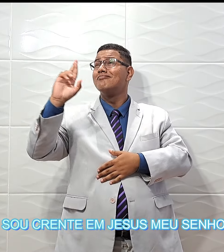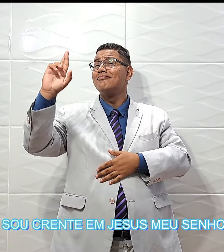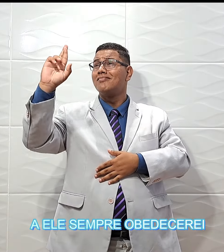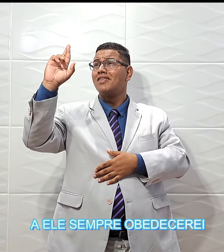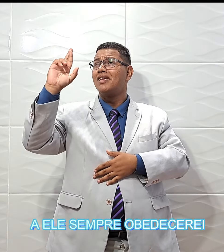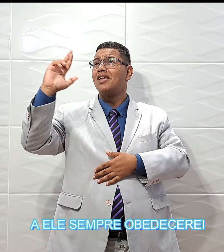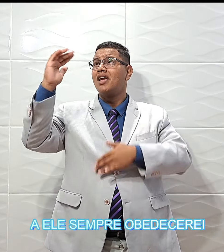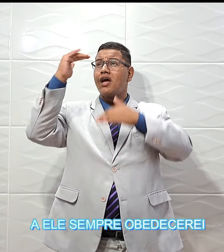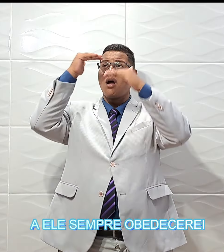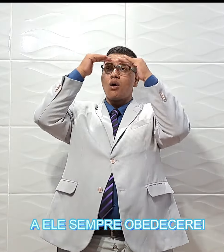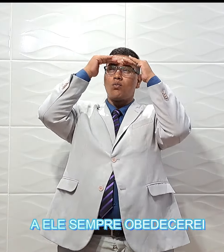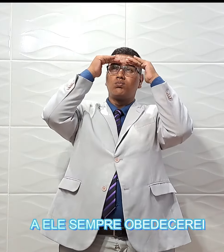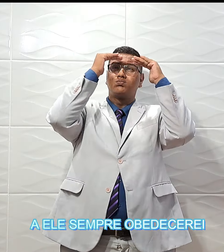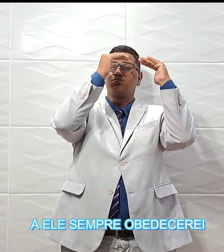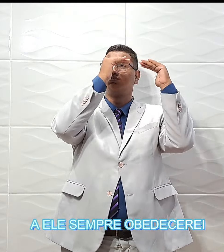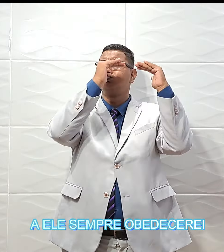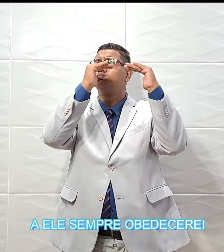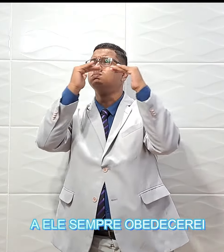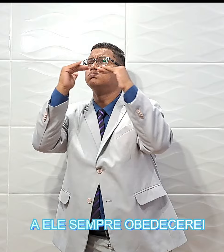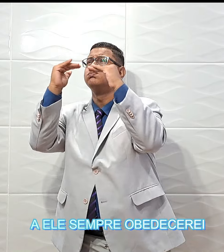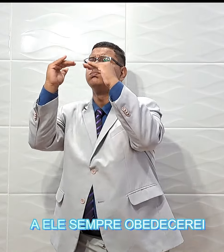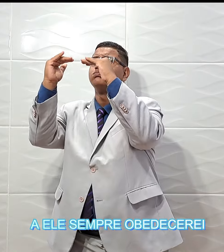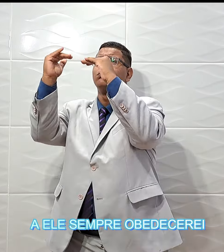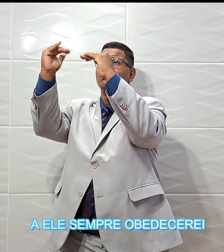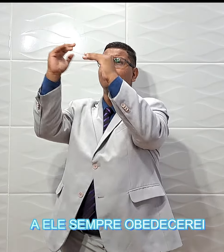Senhor Sou